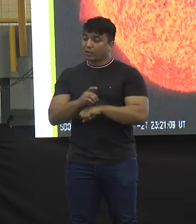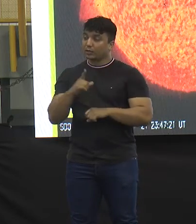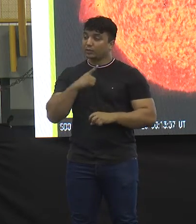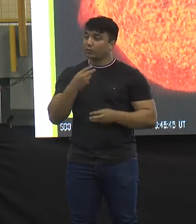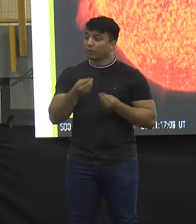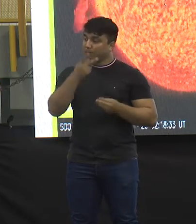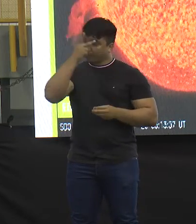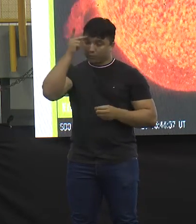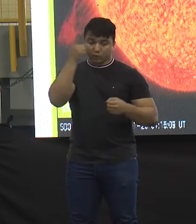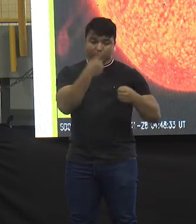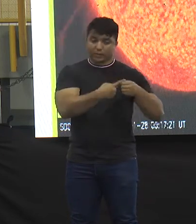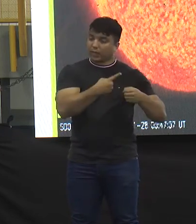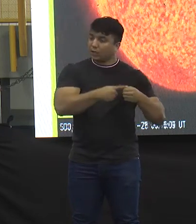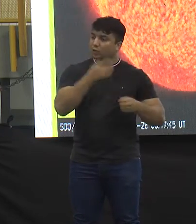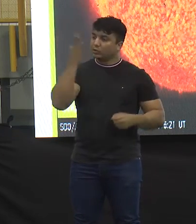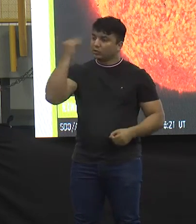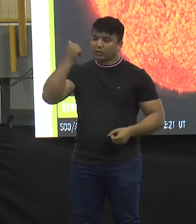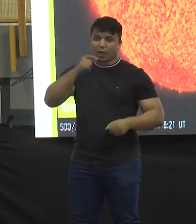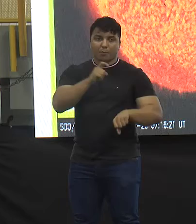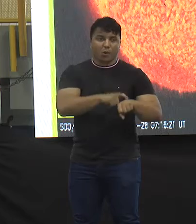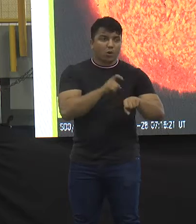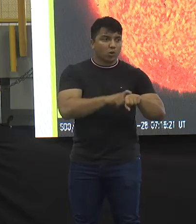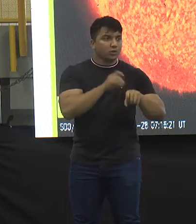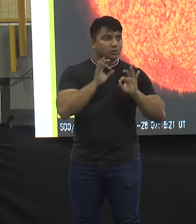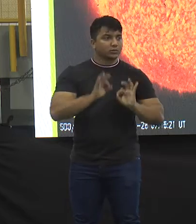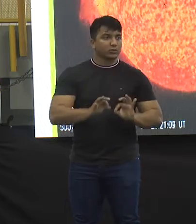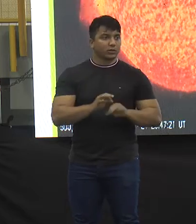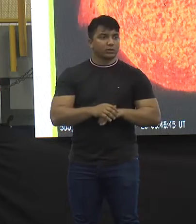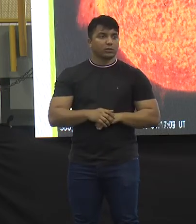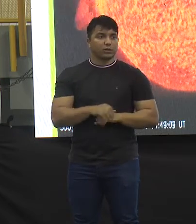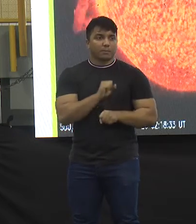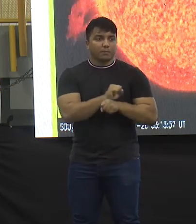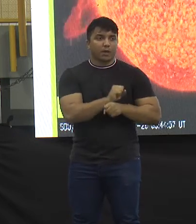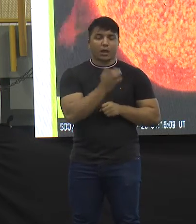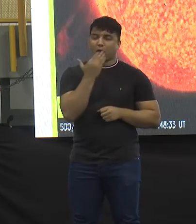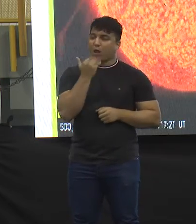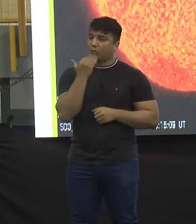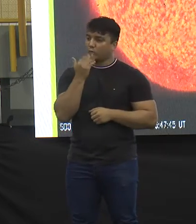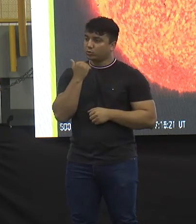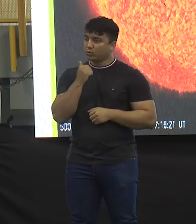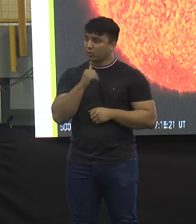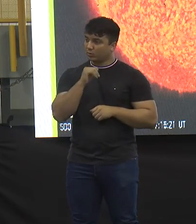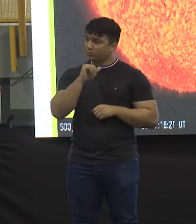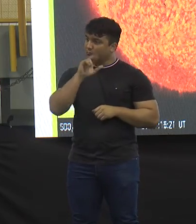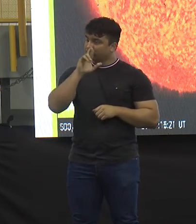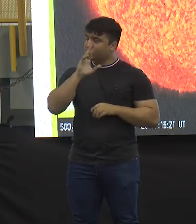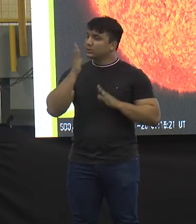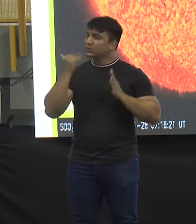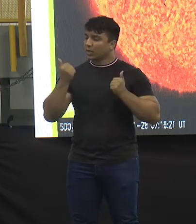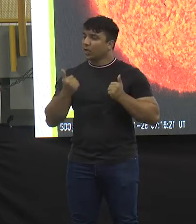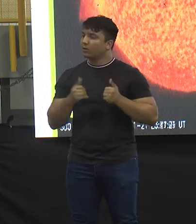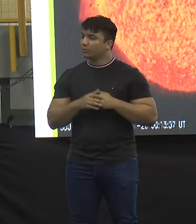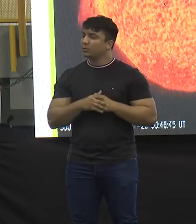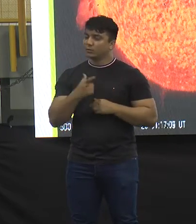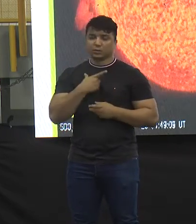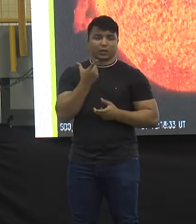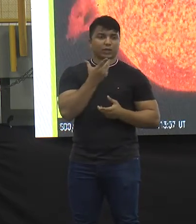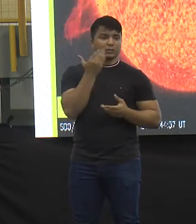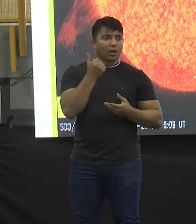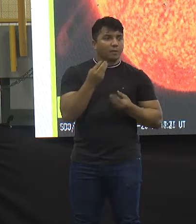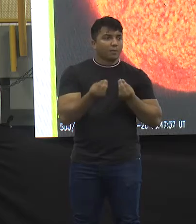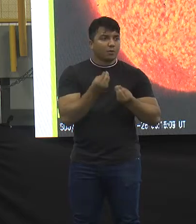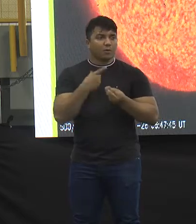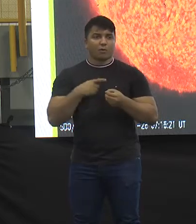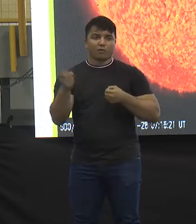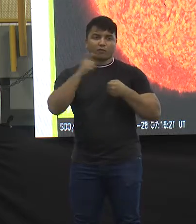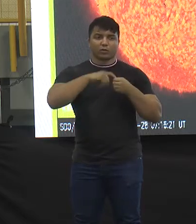homem do campo, ele sabe exatamente a hora que ele tem que parar para almoçar. Ele sabe mais ou menos a hora que ele tem que se deslocar